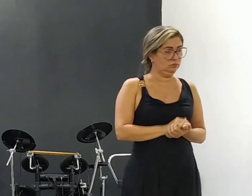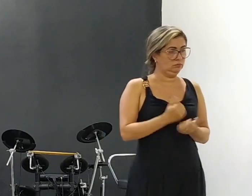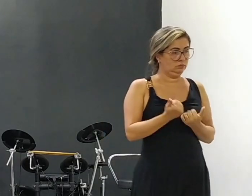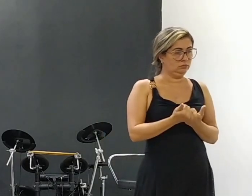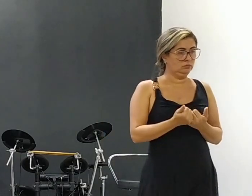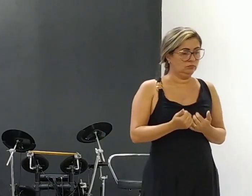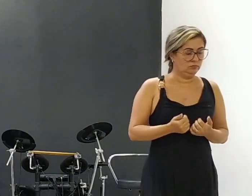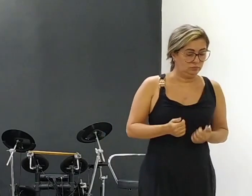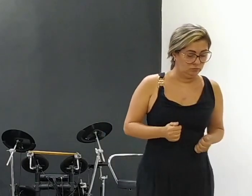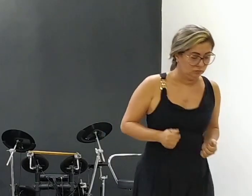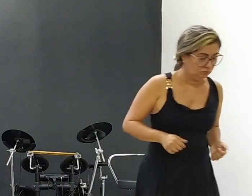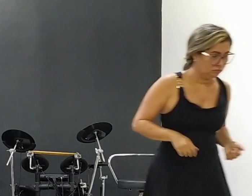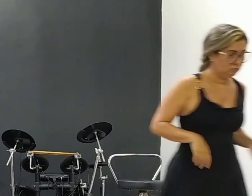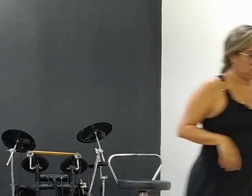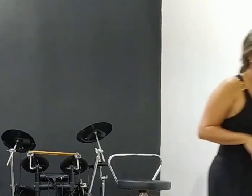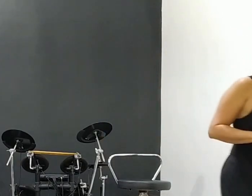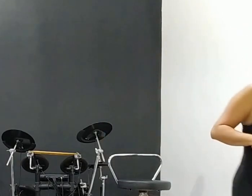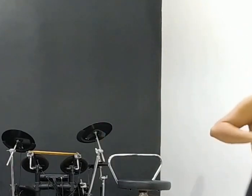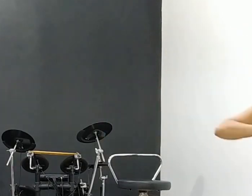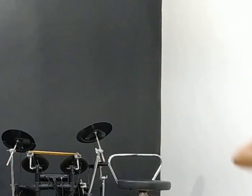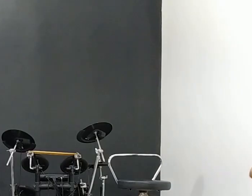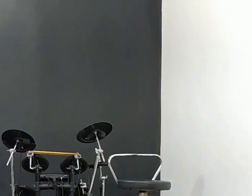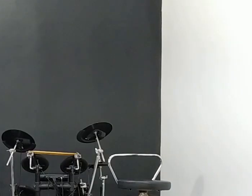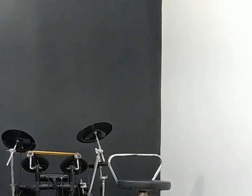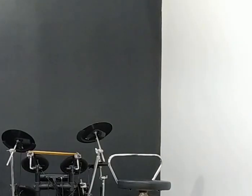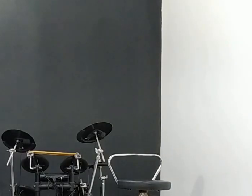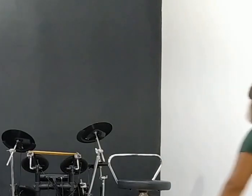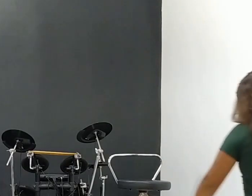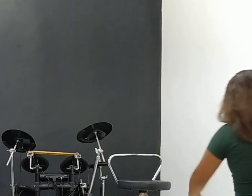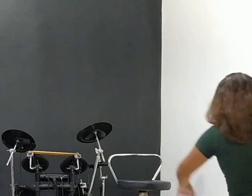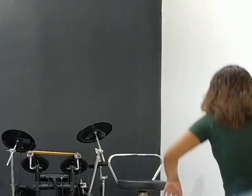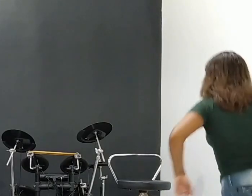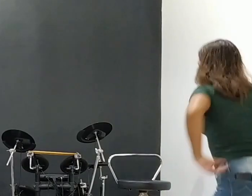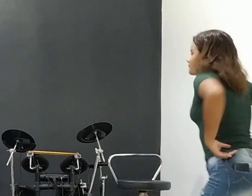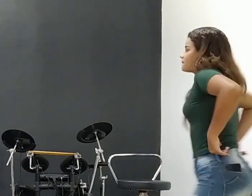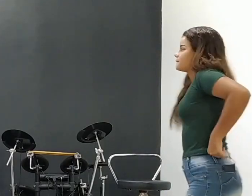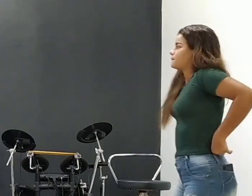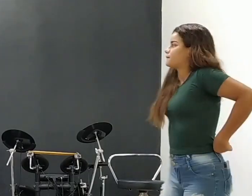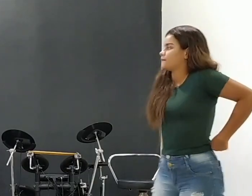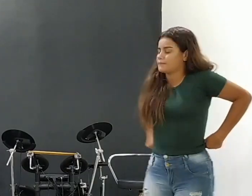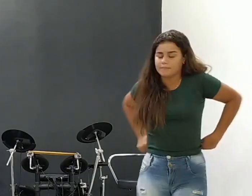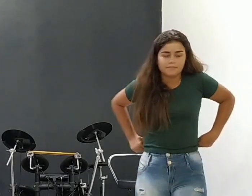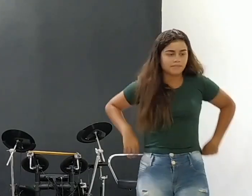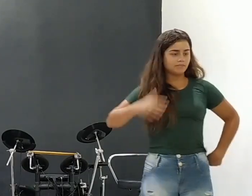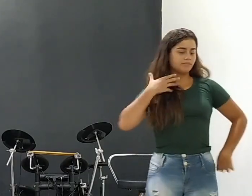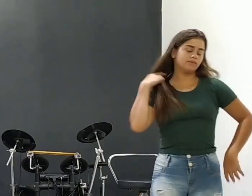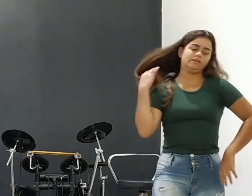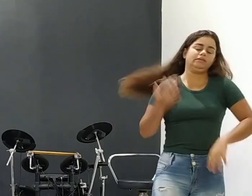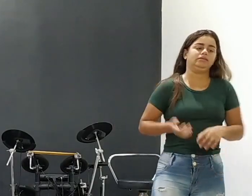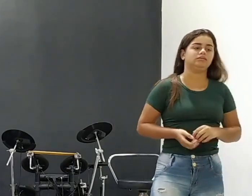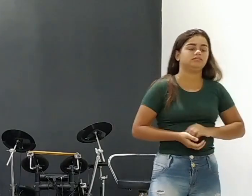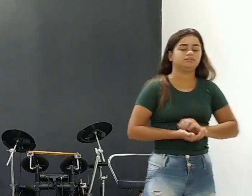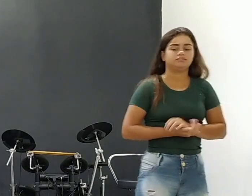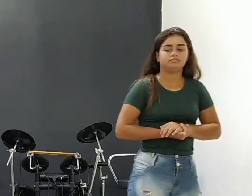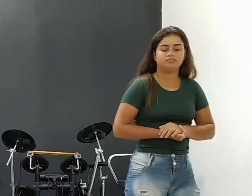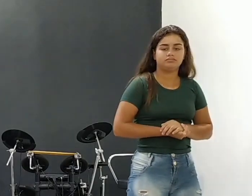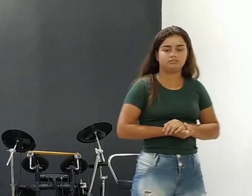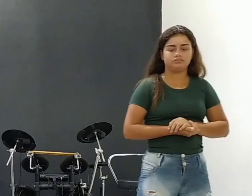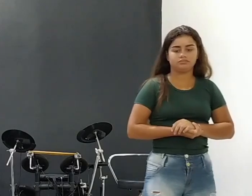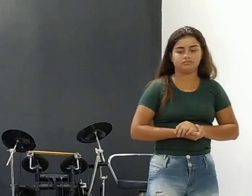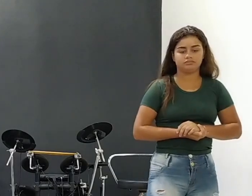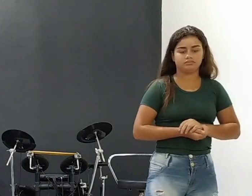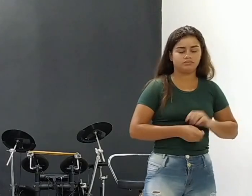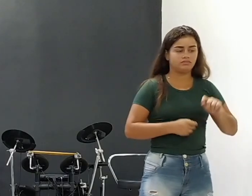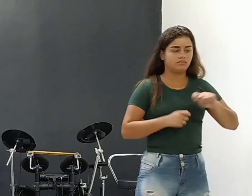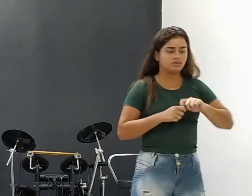no mundo você não está aproveitando nada. No mundo você está sendo marionete do diabo, fazendo